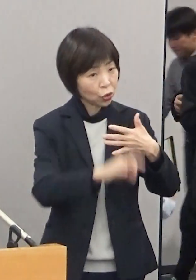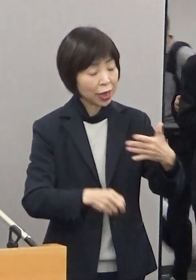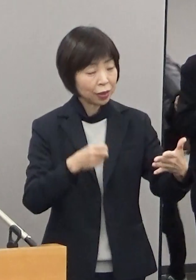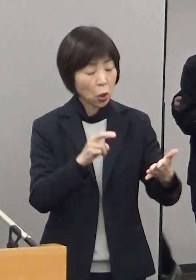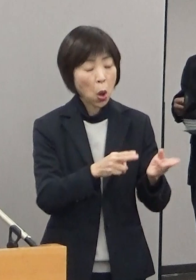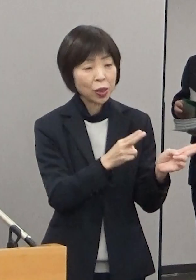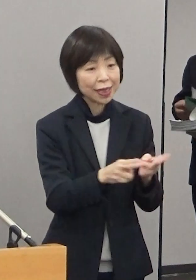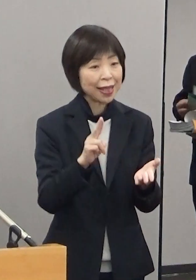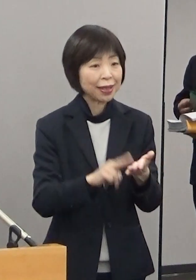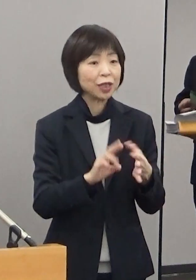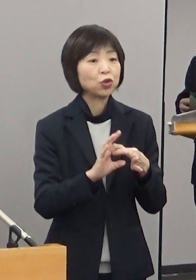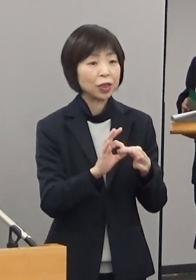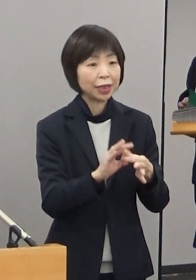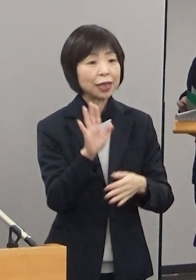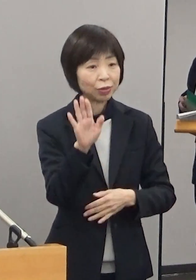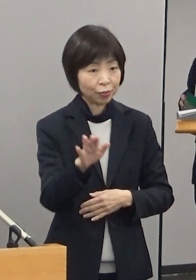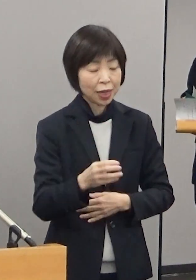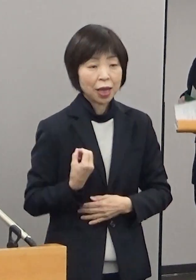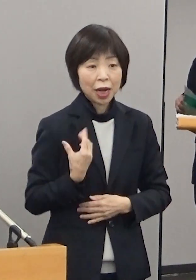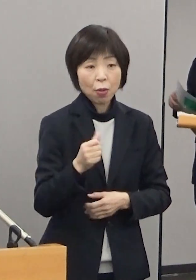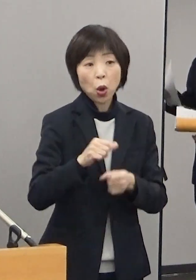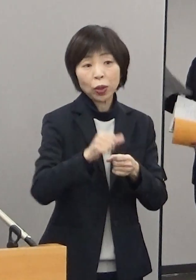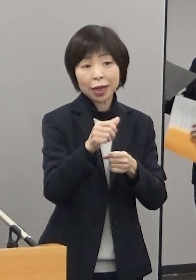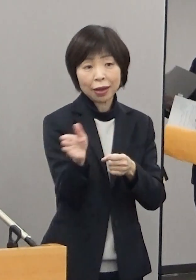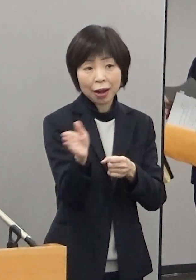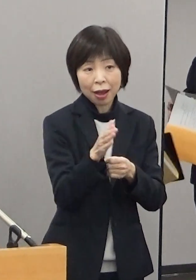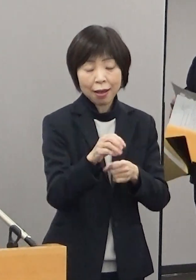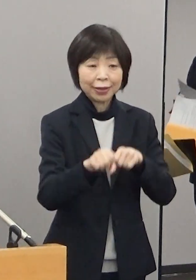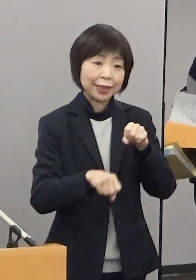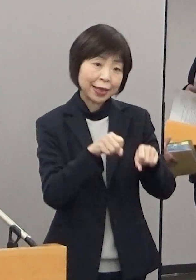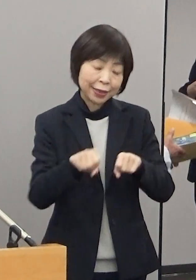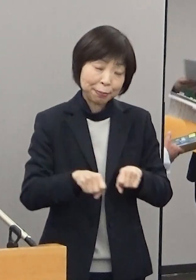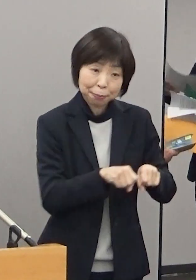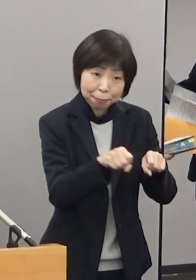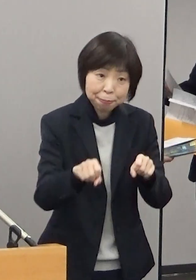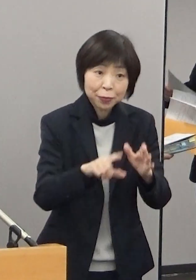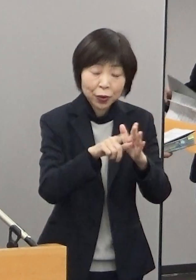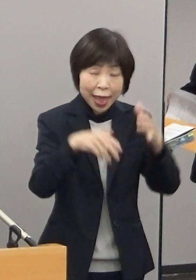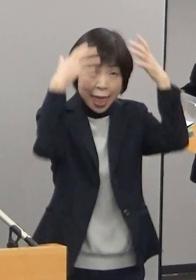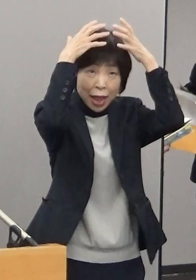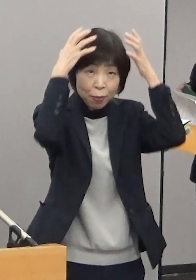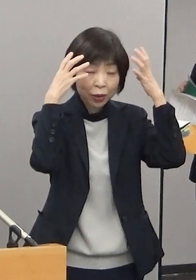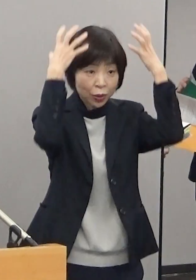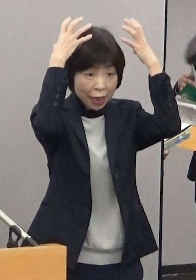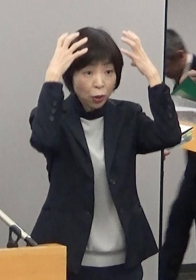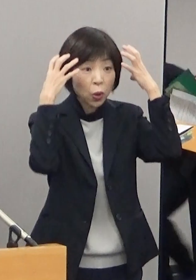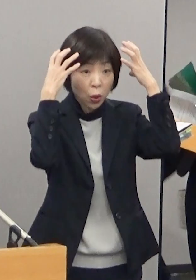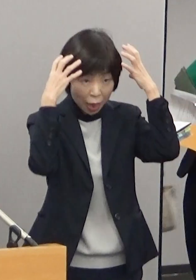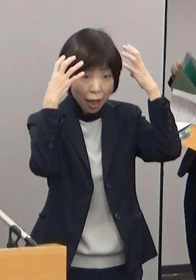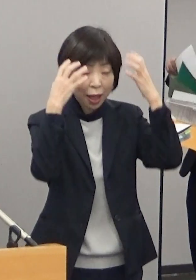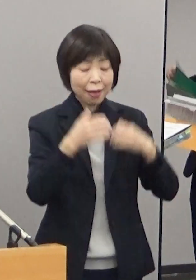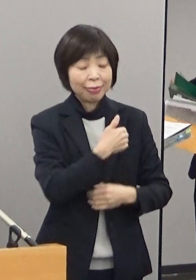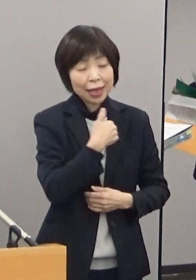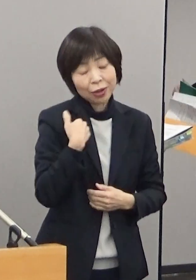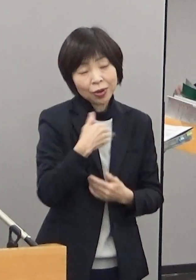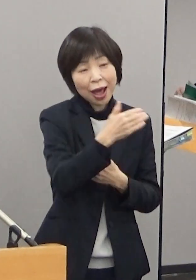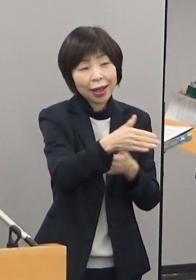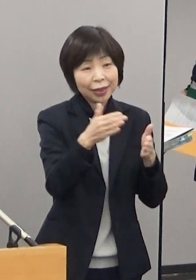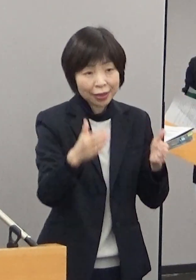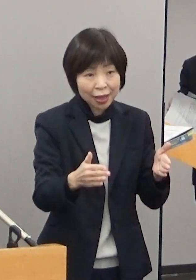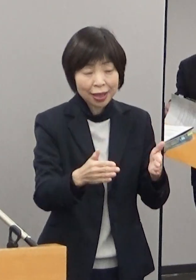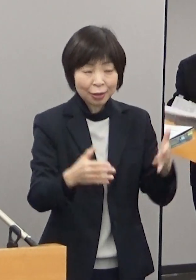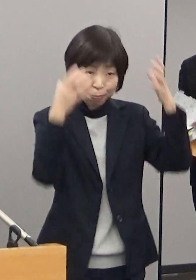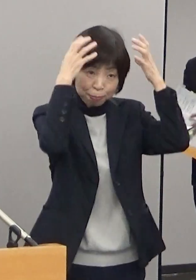です。令和5年より自転車利用時のヘルメット着用が努力義務化される